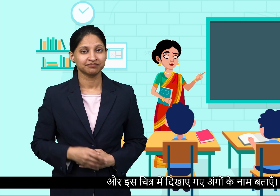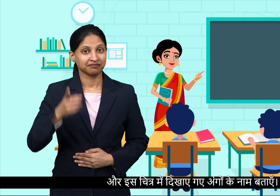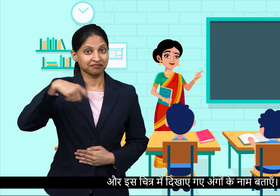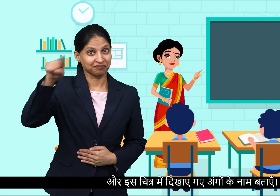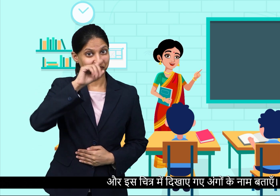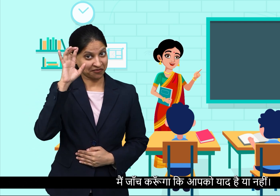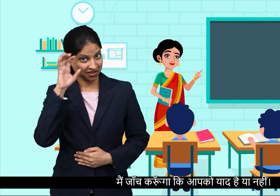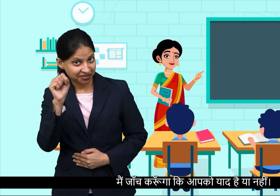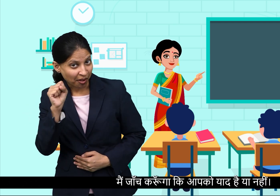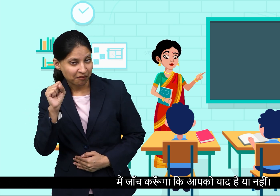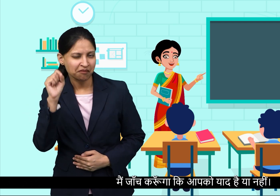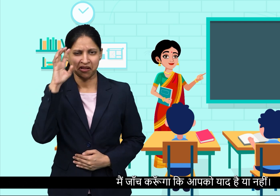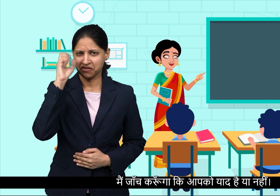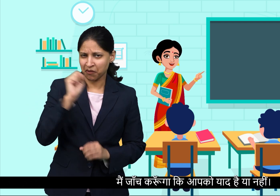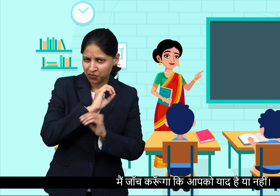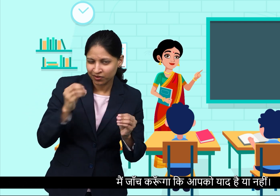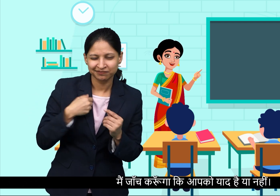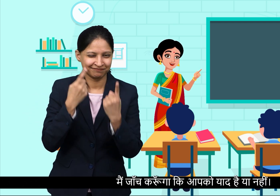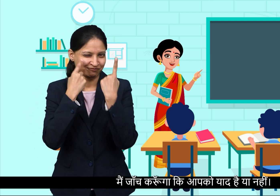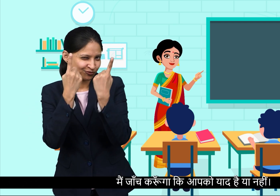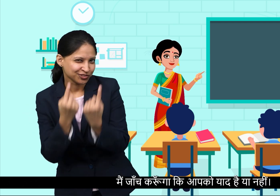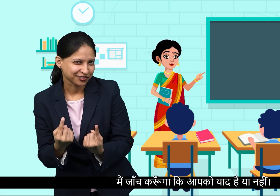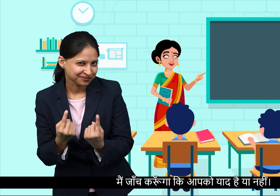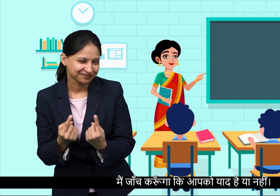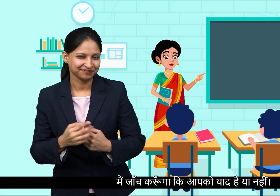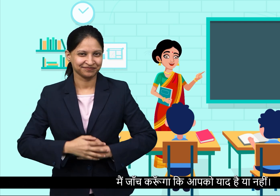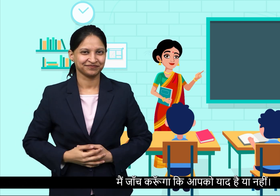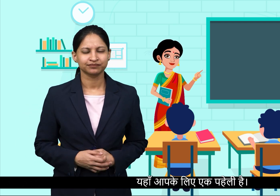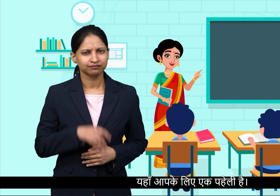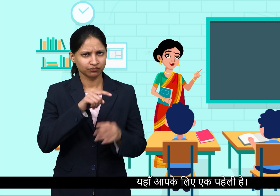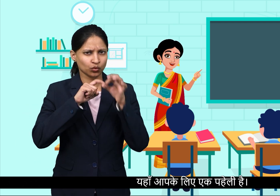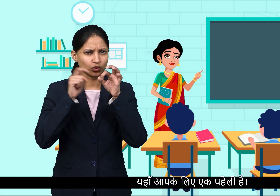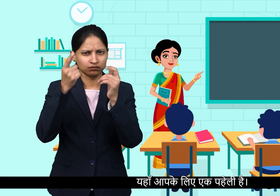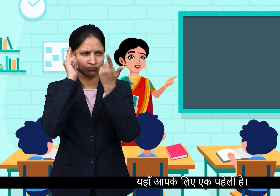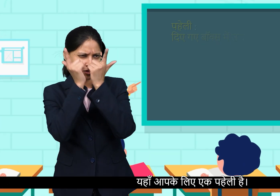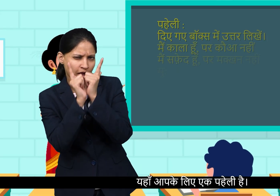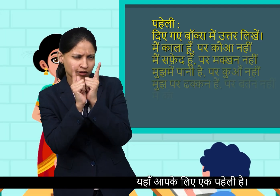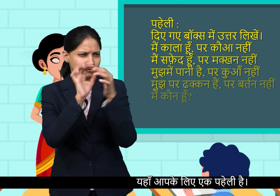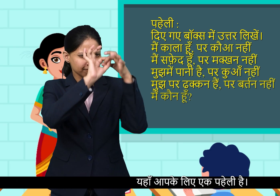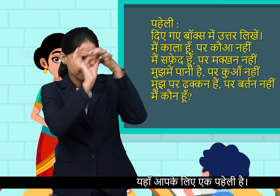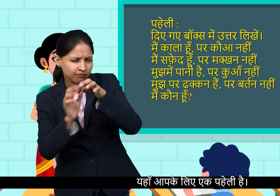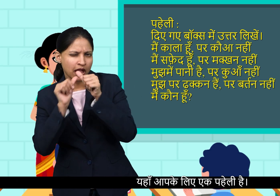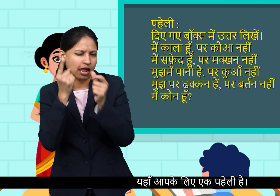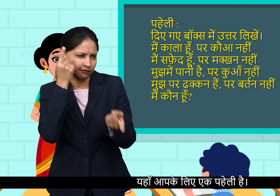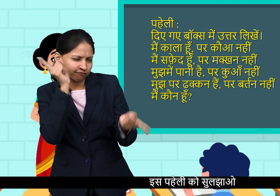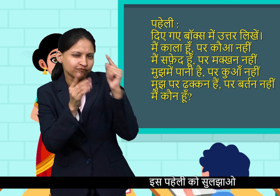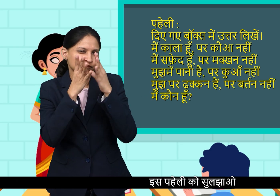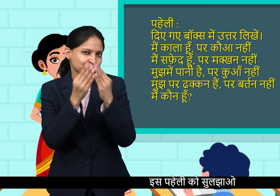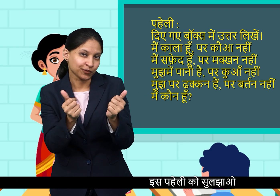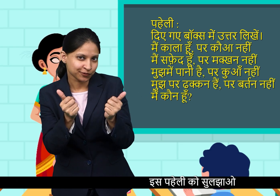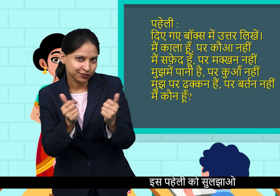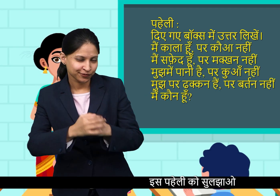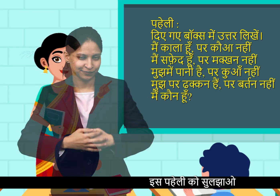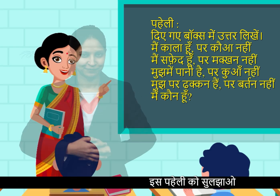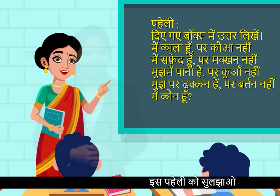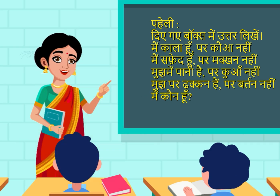के नाम बताएं। मैं जांच करूंगी कि आपको याद है या नहीं। यहाँ आपके लिए एक पहेली है, इस पहेली